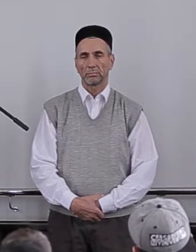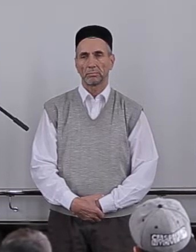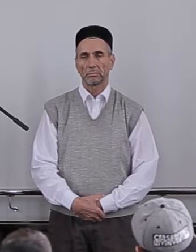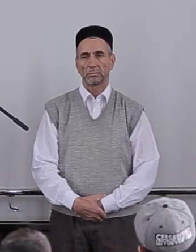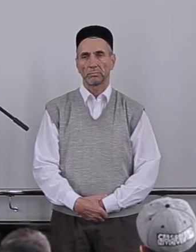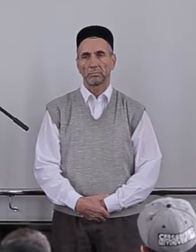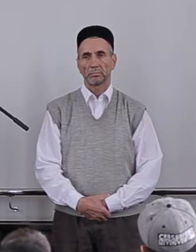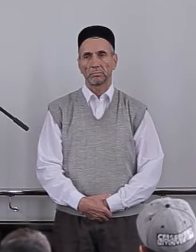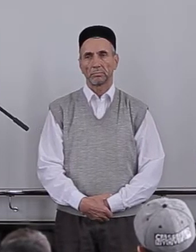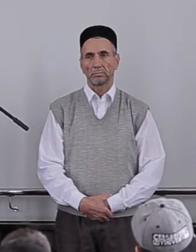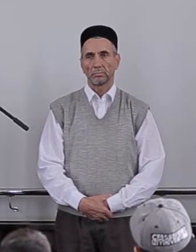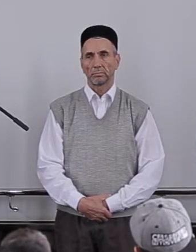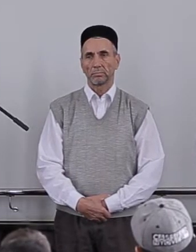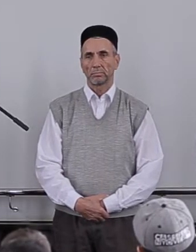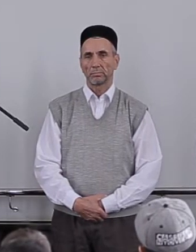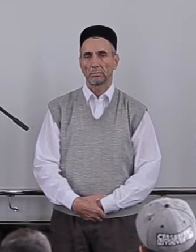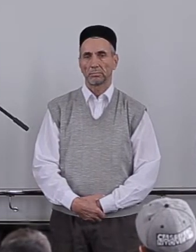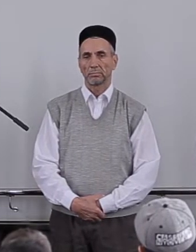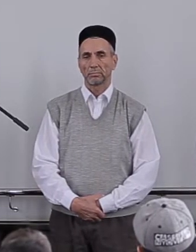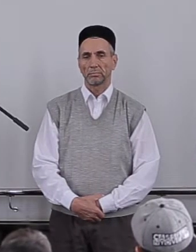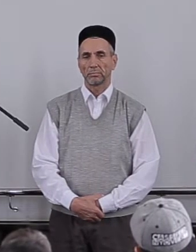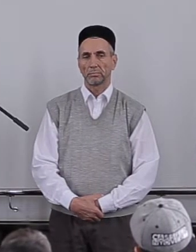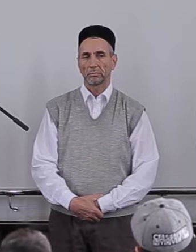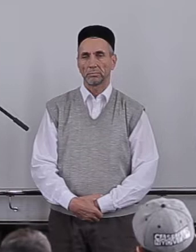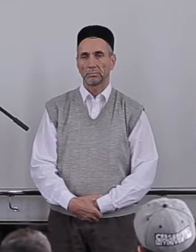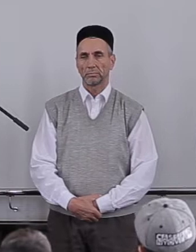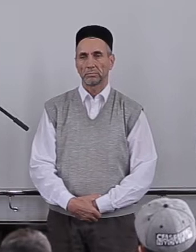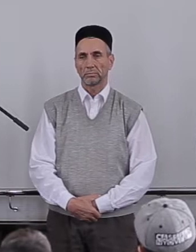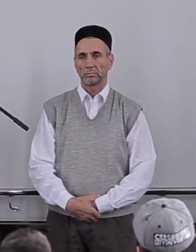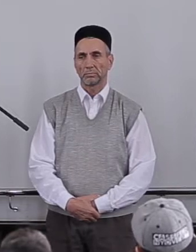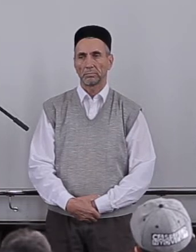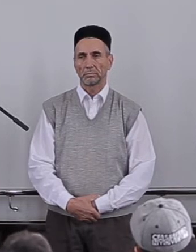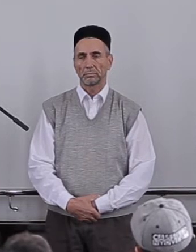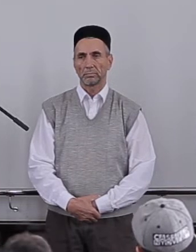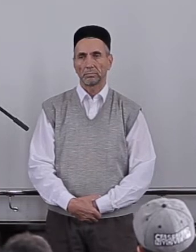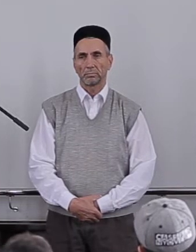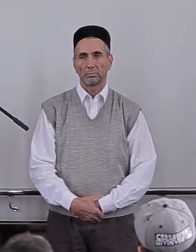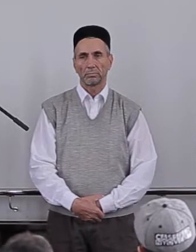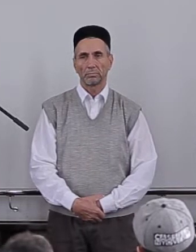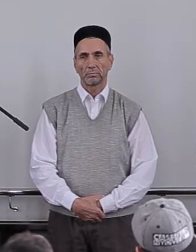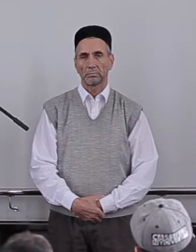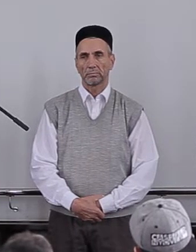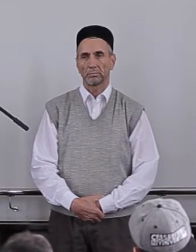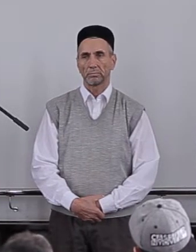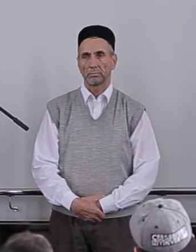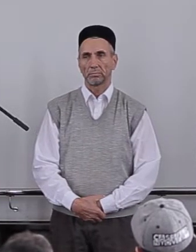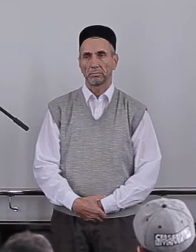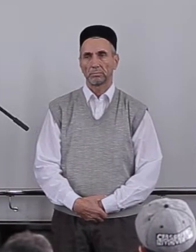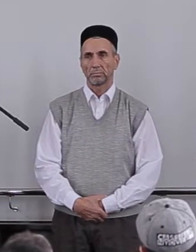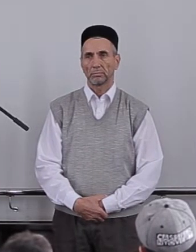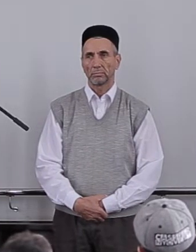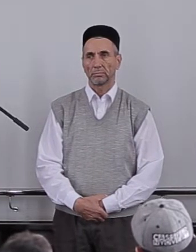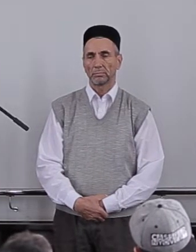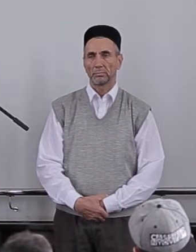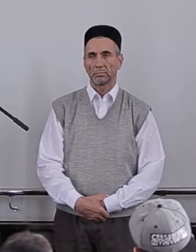واتقوا الله الذي تساءلون به والأرحام، إن الله كان عليكم رقيبا. يا أيها